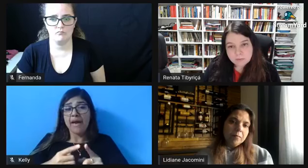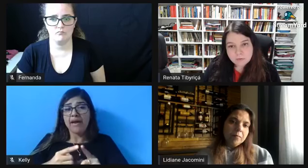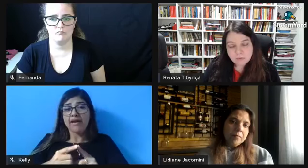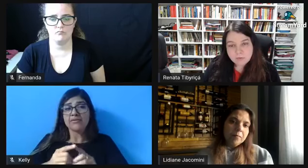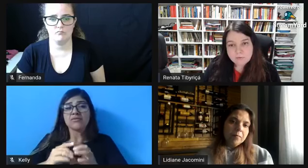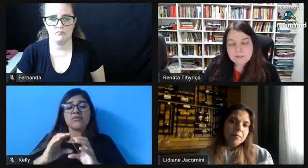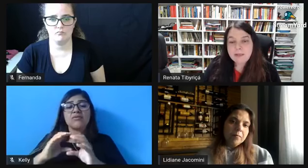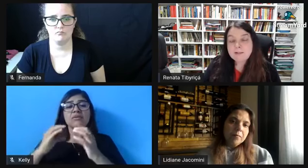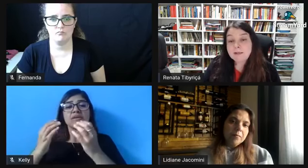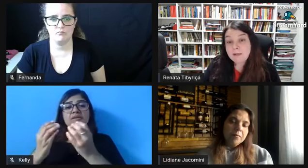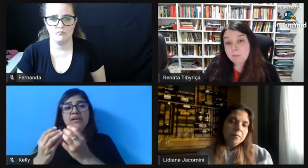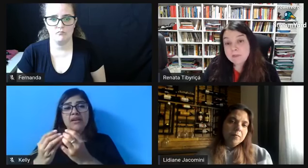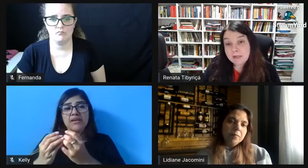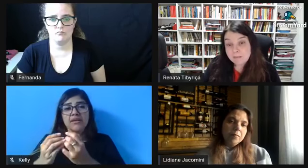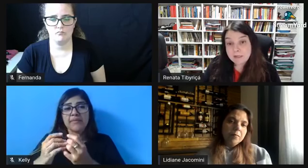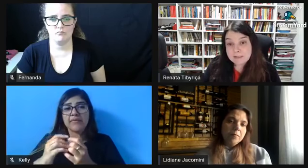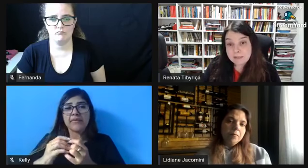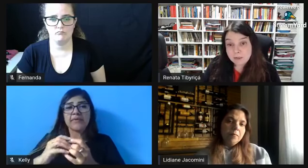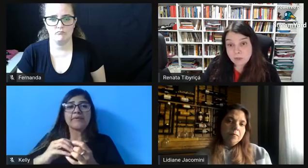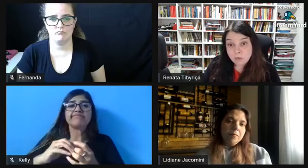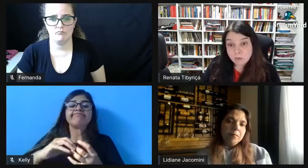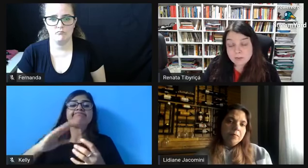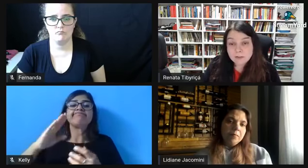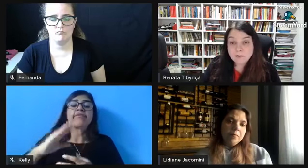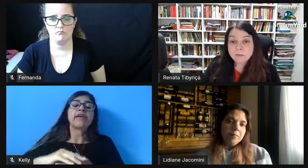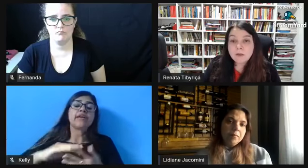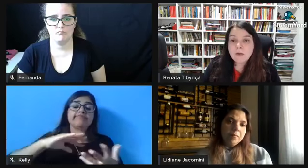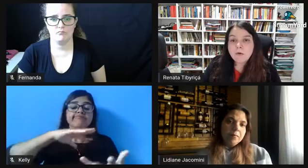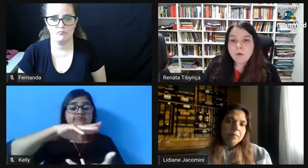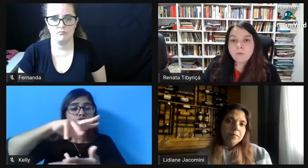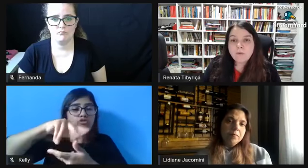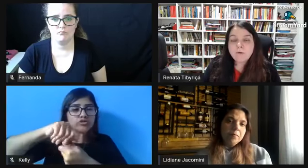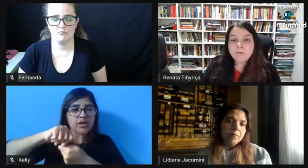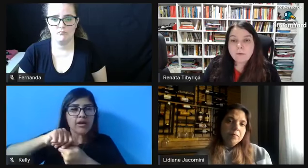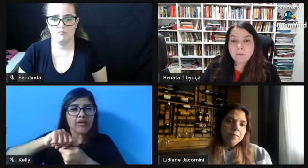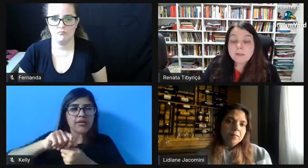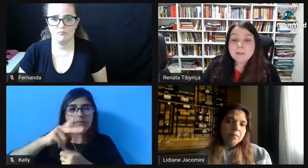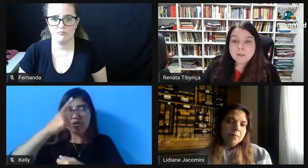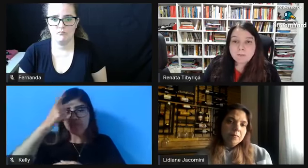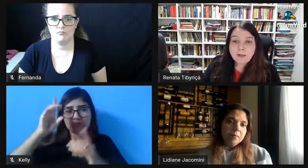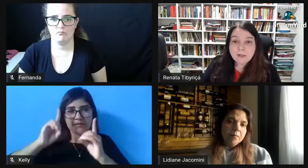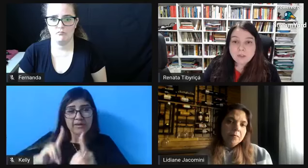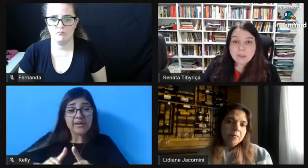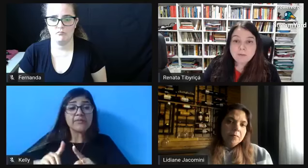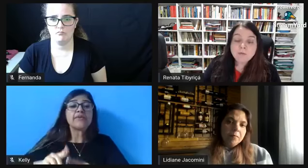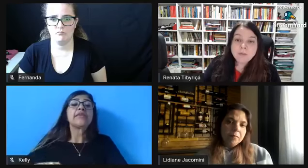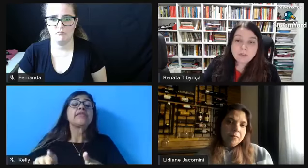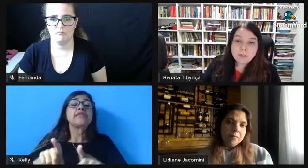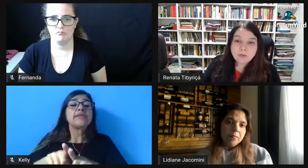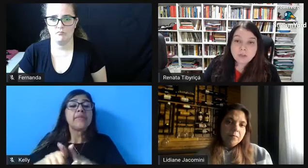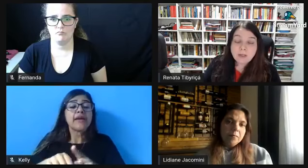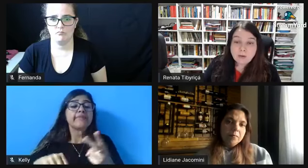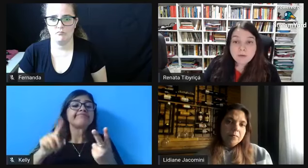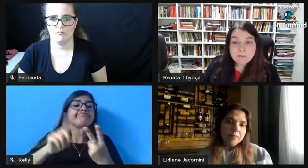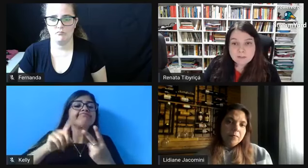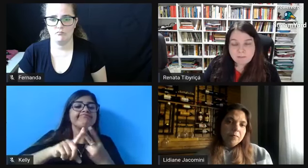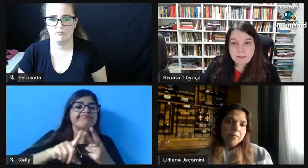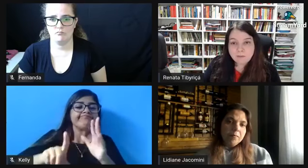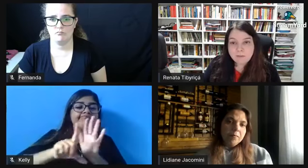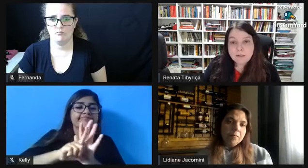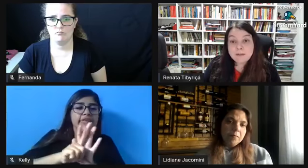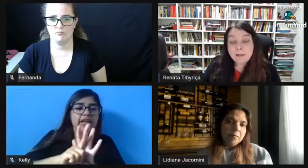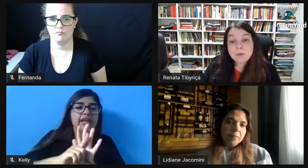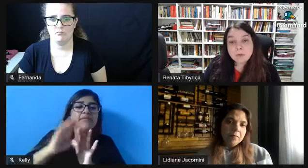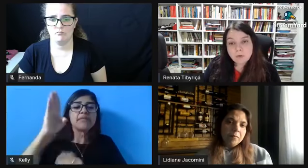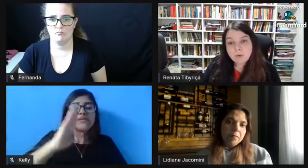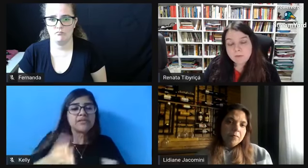os Direitos da Pessoa com Deficiência e depois a Lei Brasileira de Inclusão, houve uma mudança de paradigma no sentido de